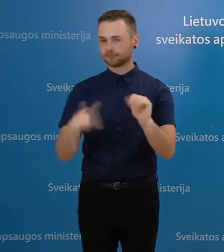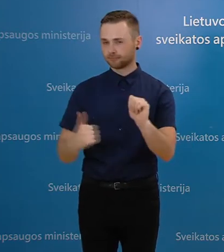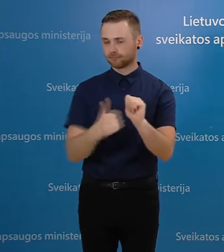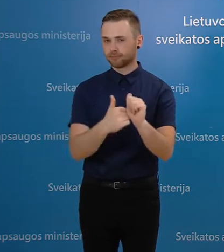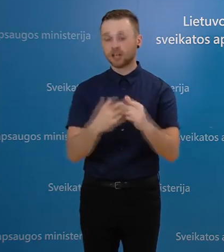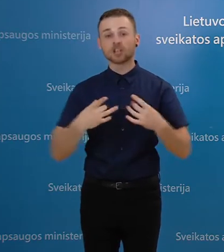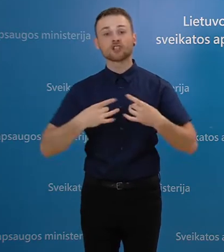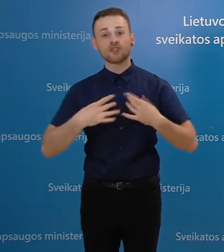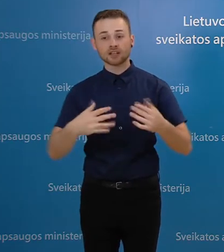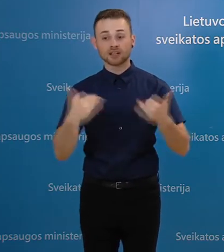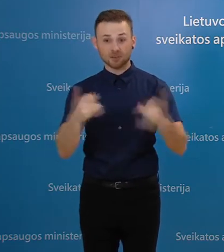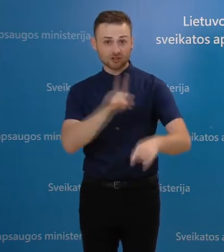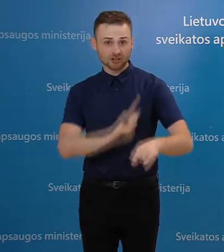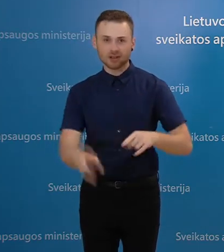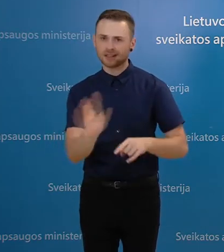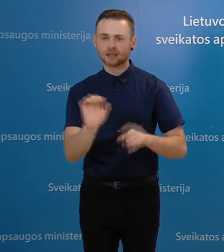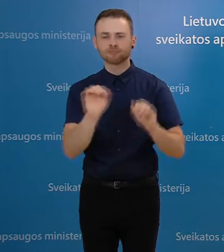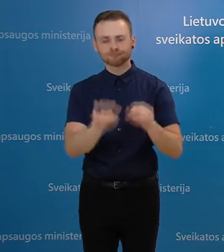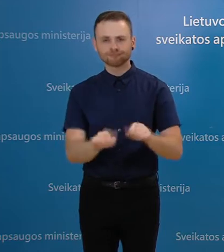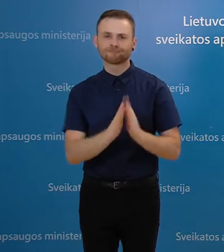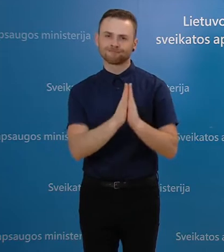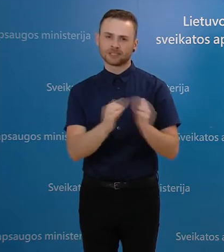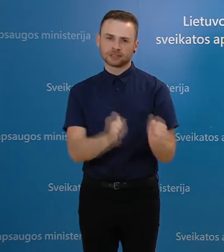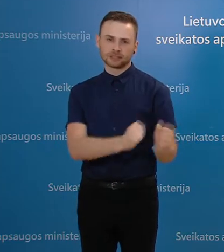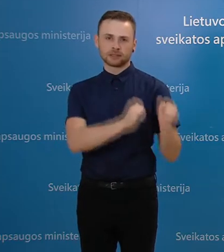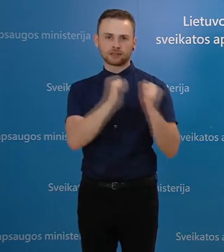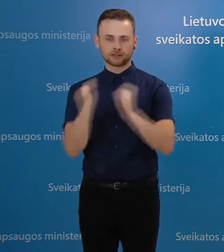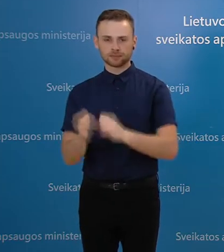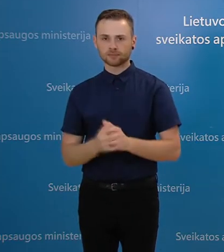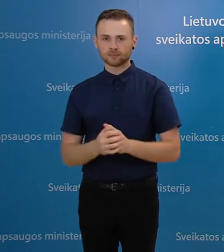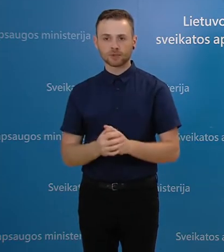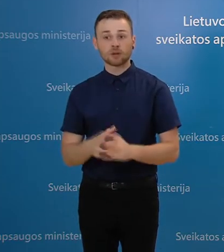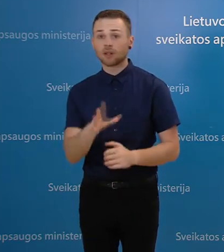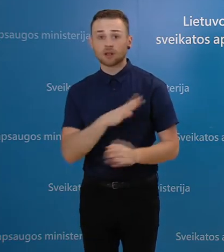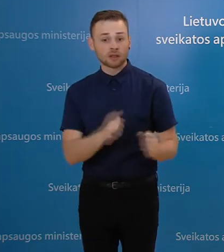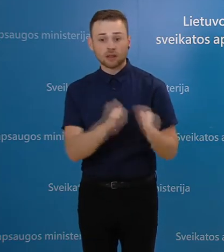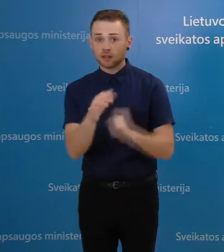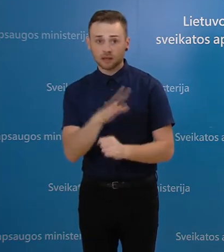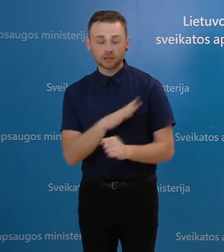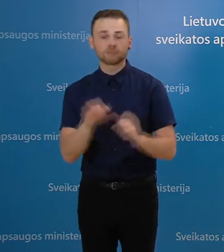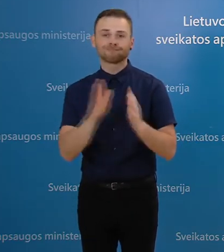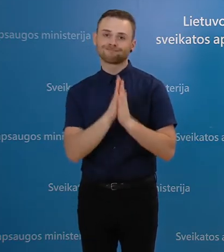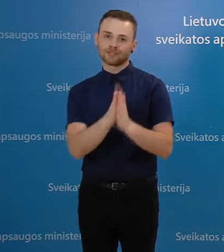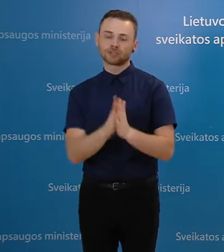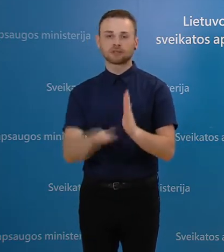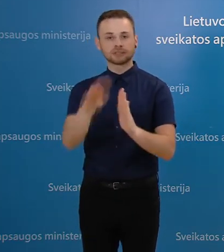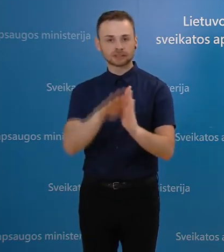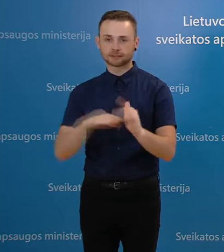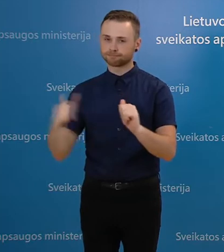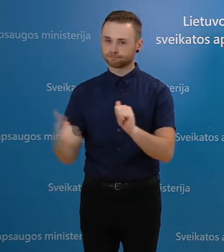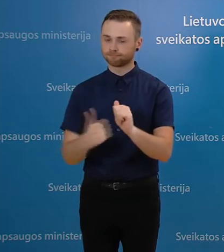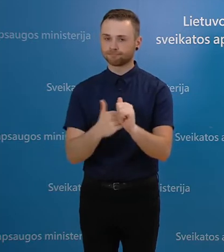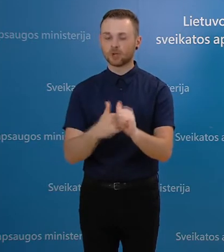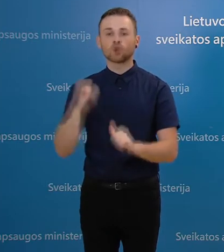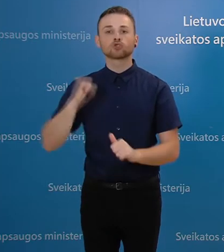šventės, jeigu tai įmanoma, vėlesniam laikui. Jeigu tai neįmanoma, tai žinoma laikytis bendrų rekomendacijų, kad riboti asmenų skaičių, tik tai,